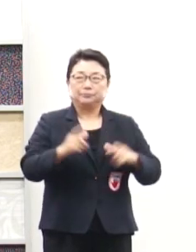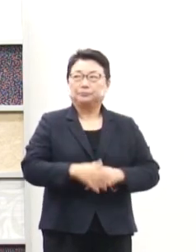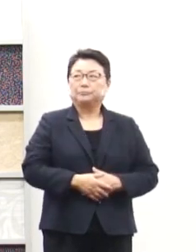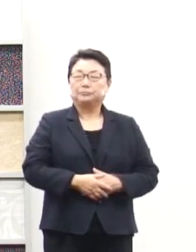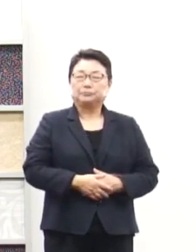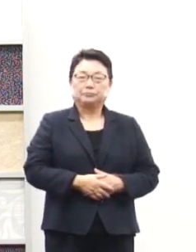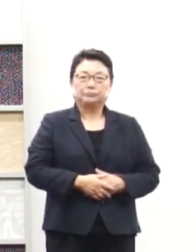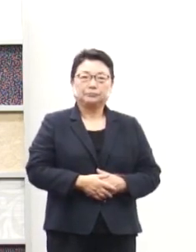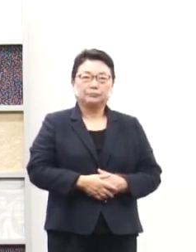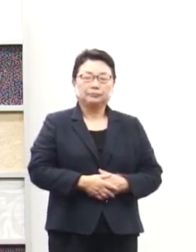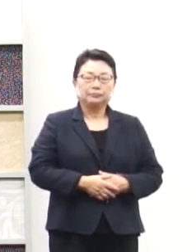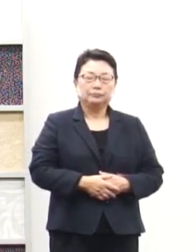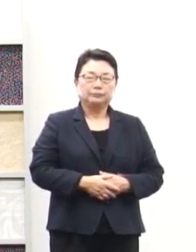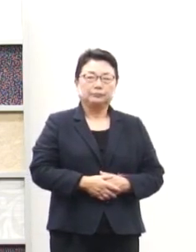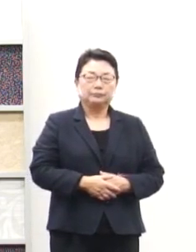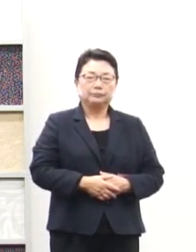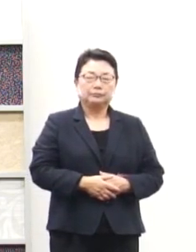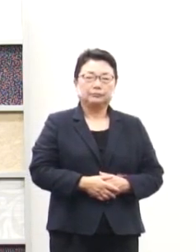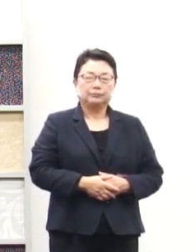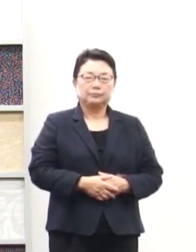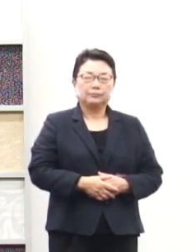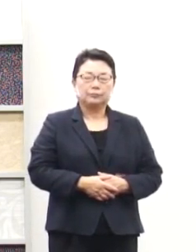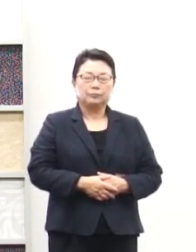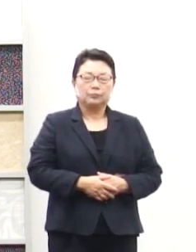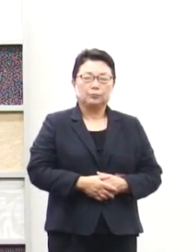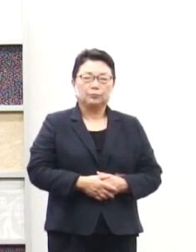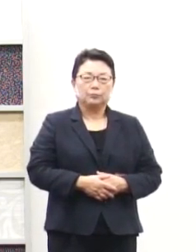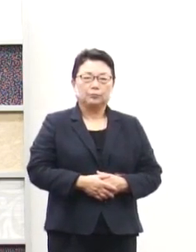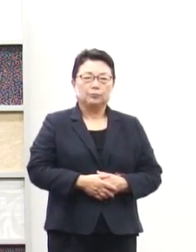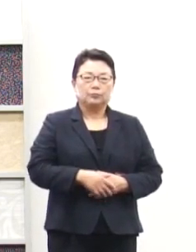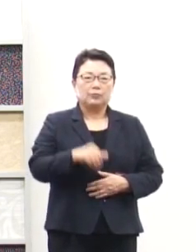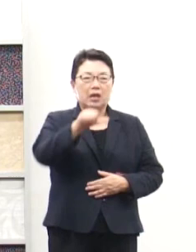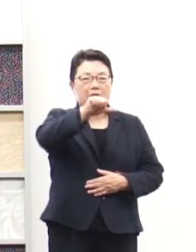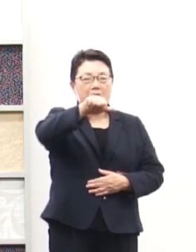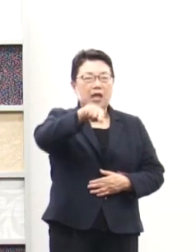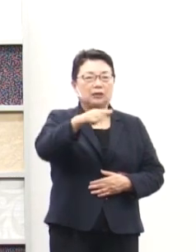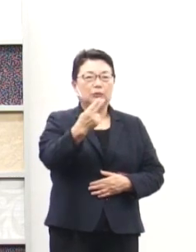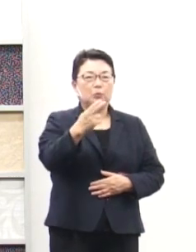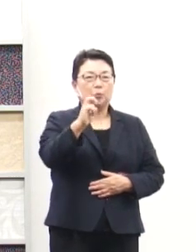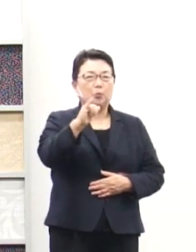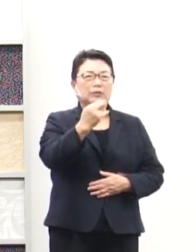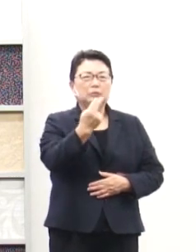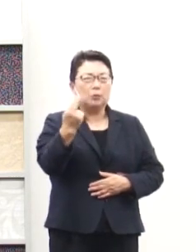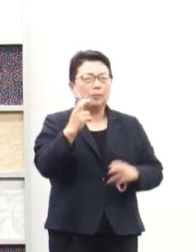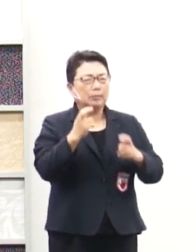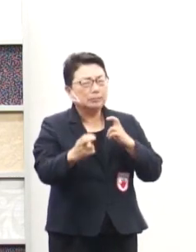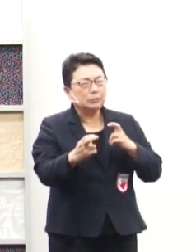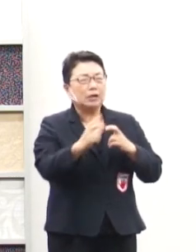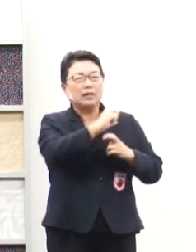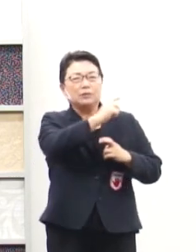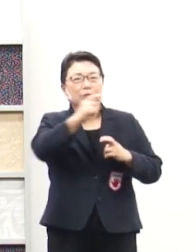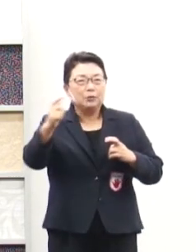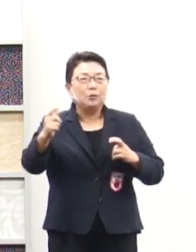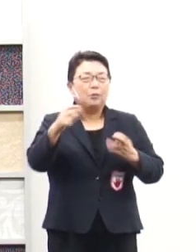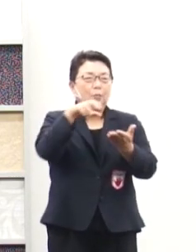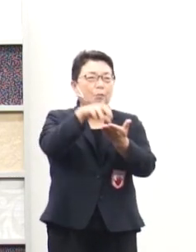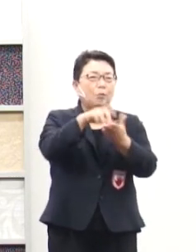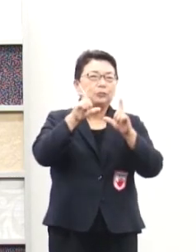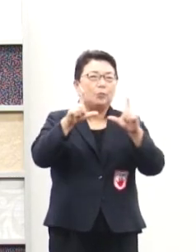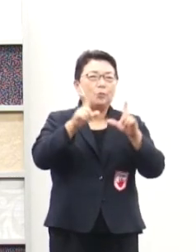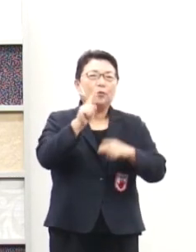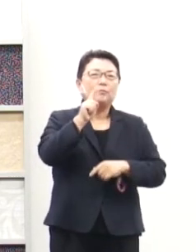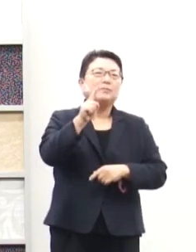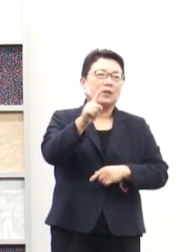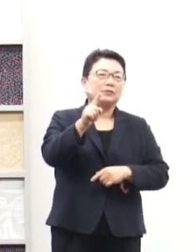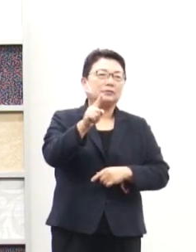ちょっとその私、どういうAndroid が不具合があったとかいろいろ報道ベースでは私も承知をし